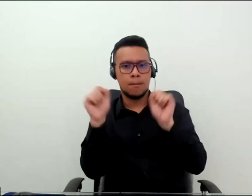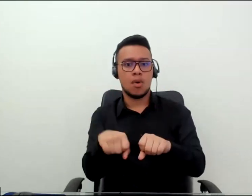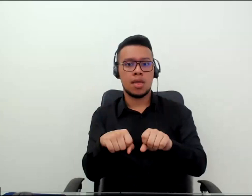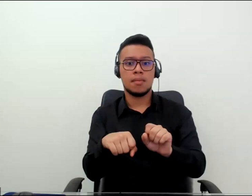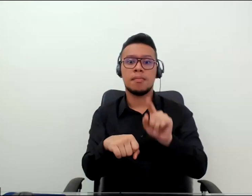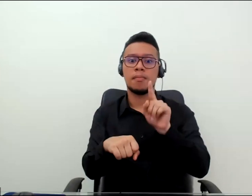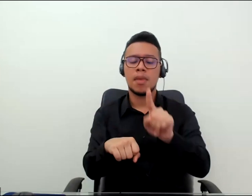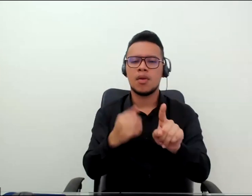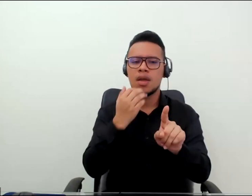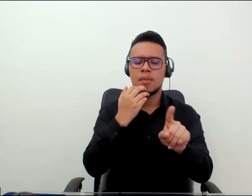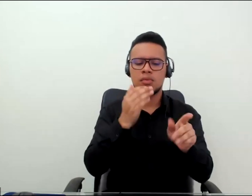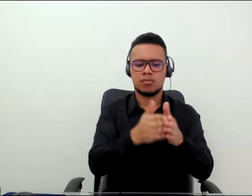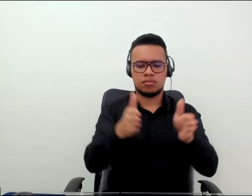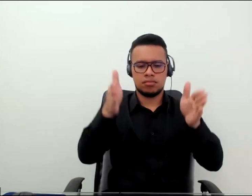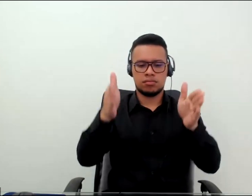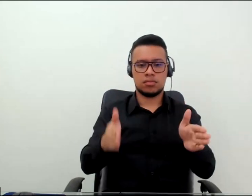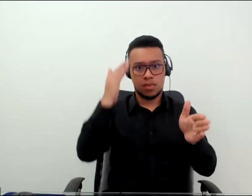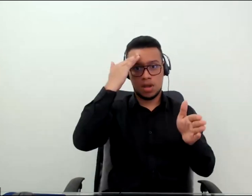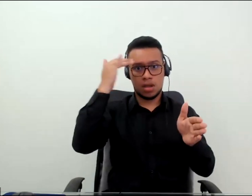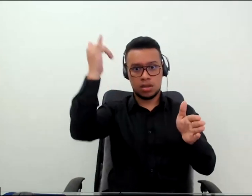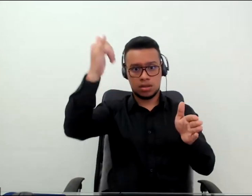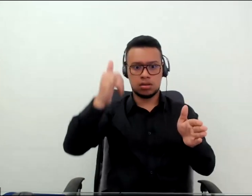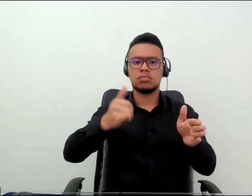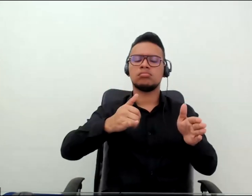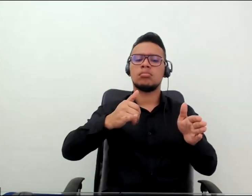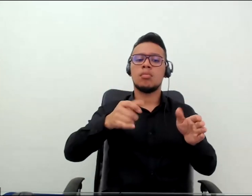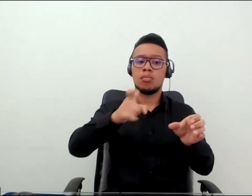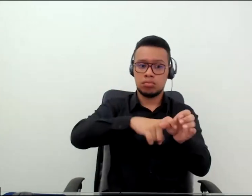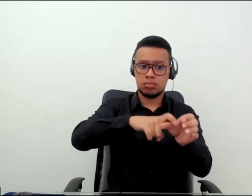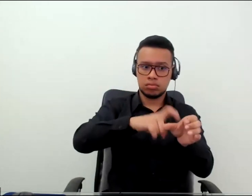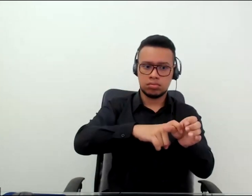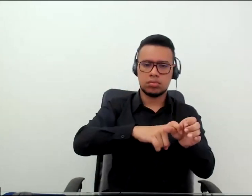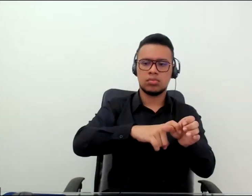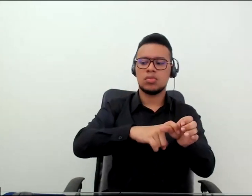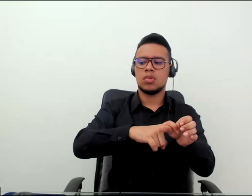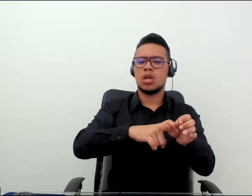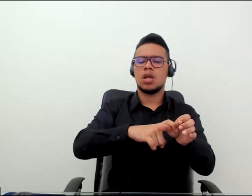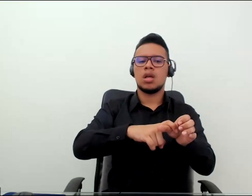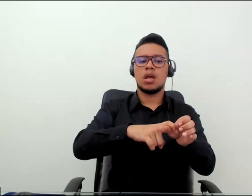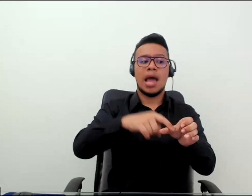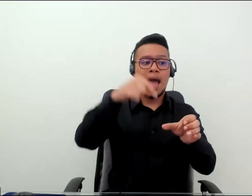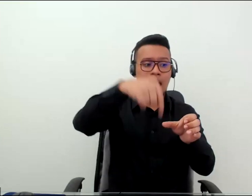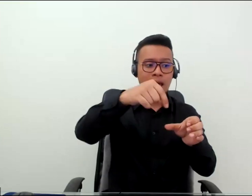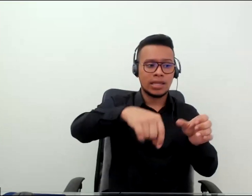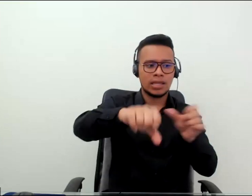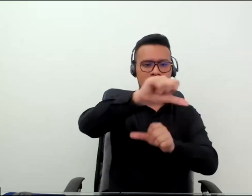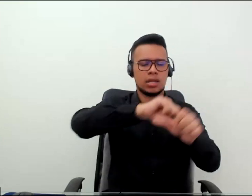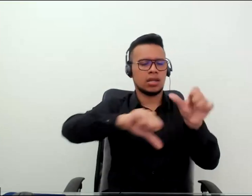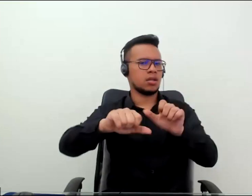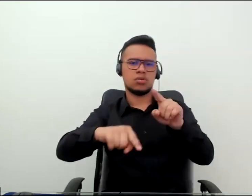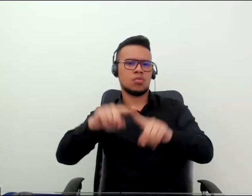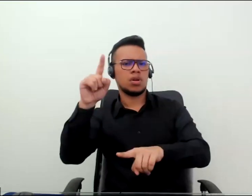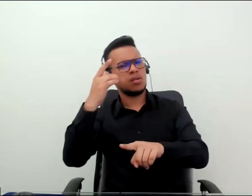académico está activo y está matriculado no podrá hacerlo porque pues ya está con unos cursos activos